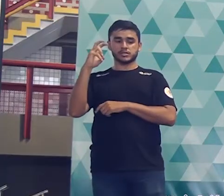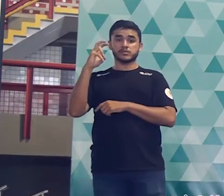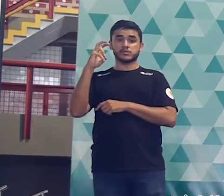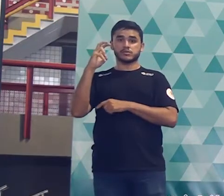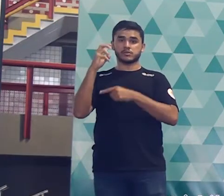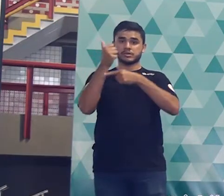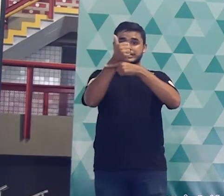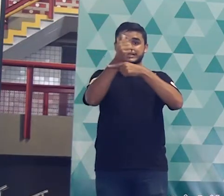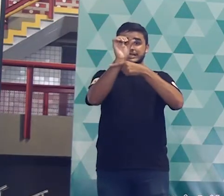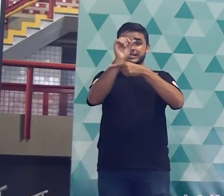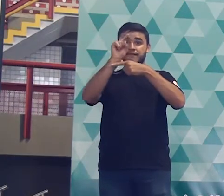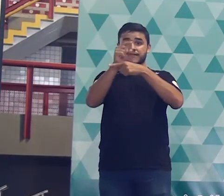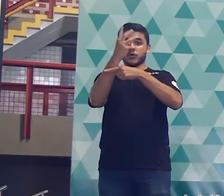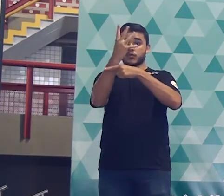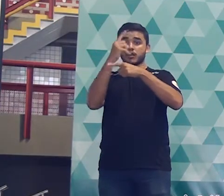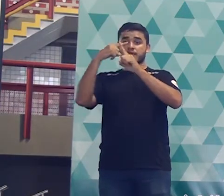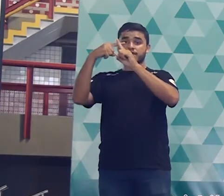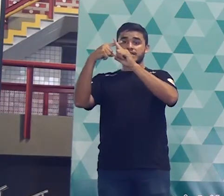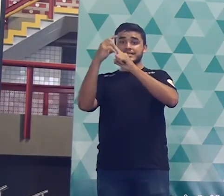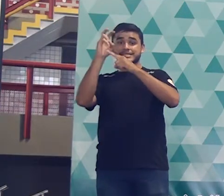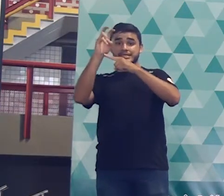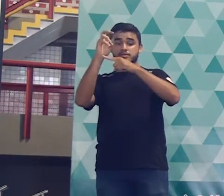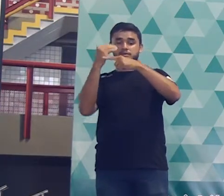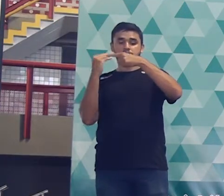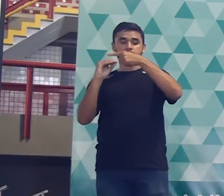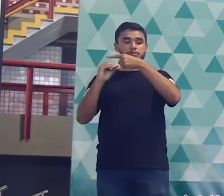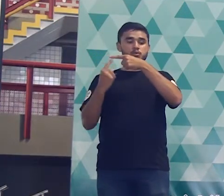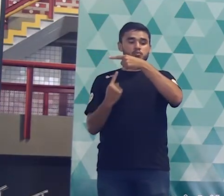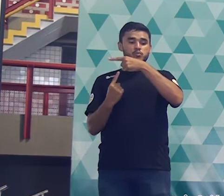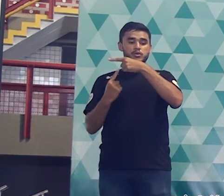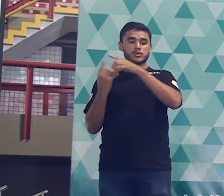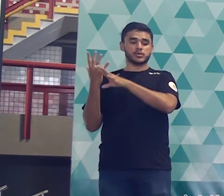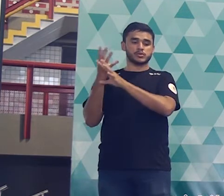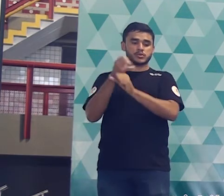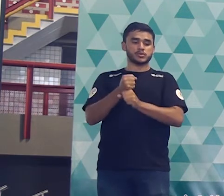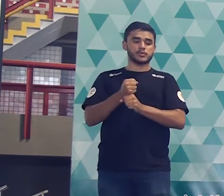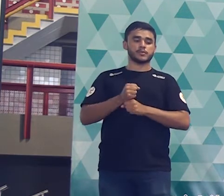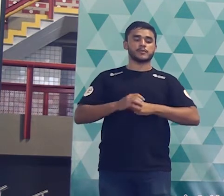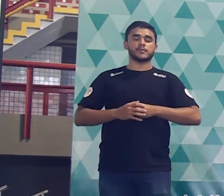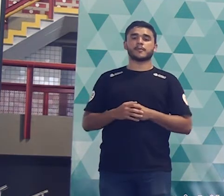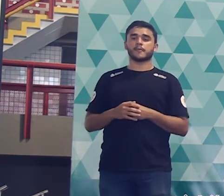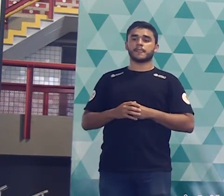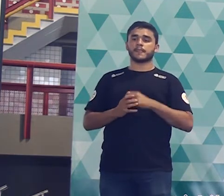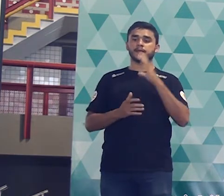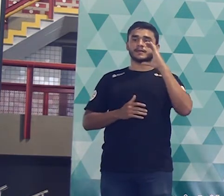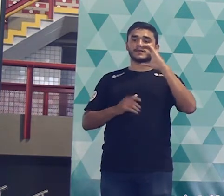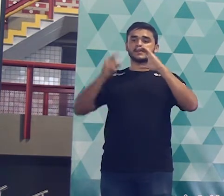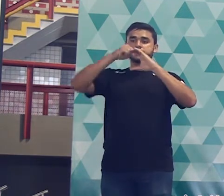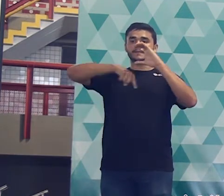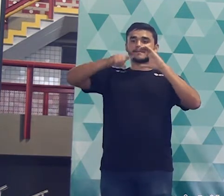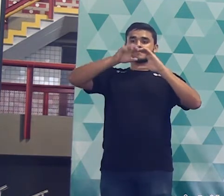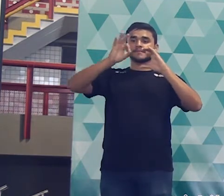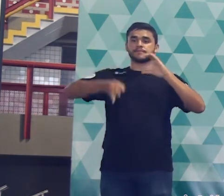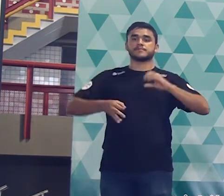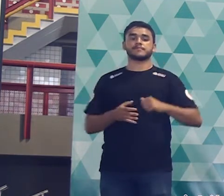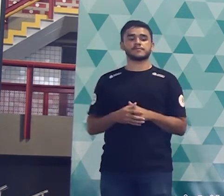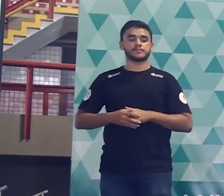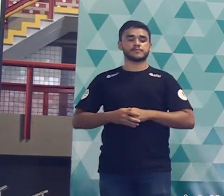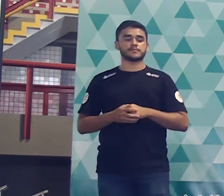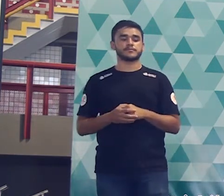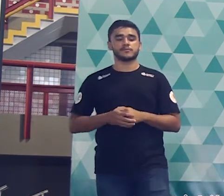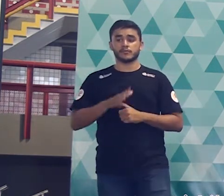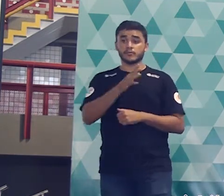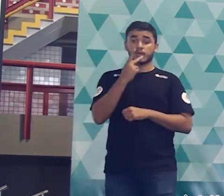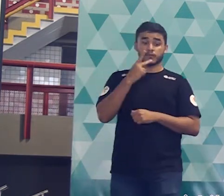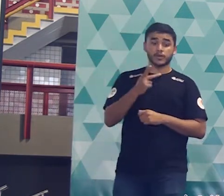bioóleo vai produzir quanto? 82. Qual item que eu marco? Item C. Galera, química sempre vai